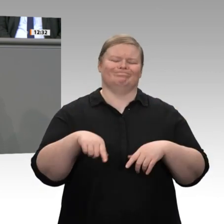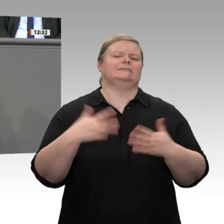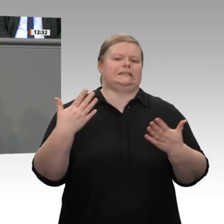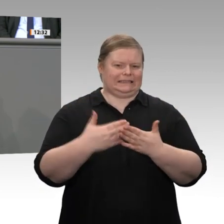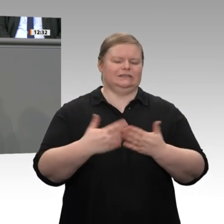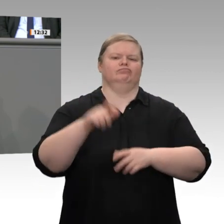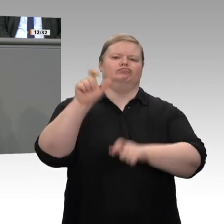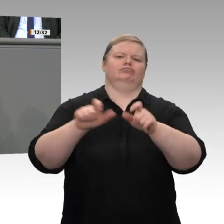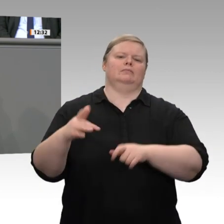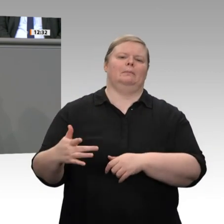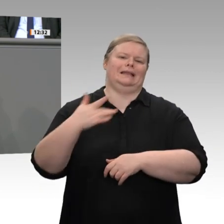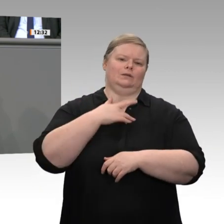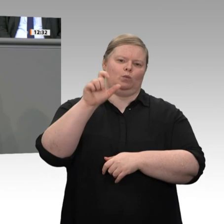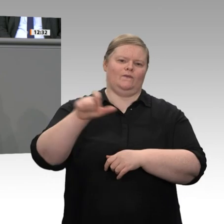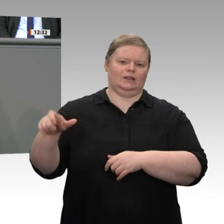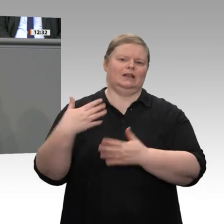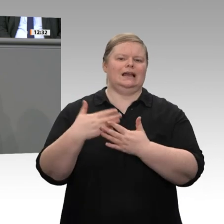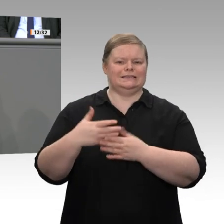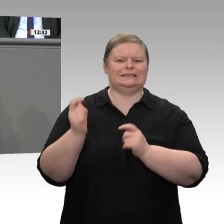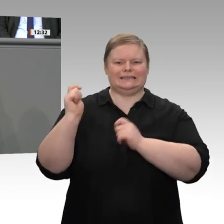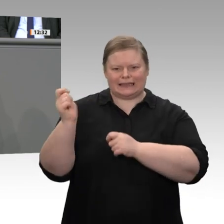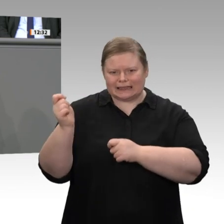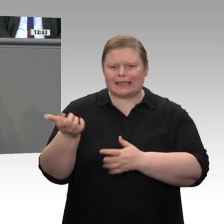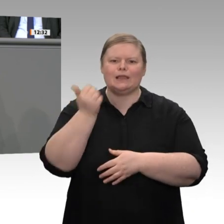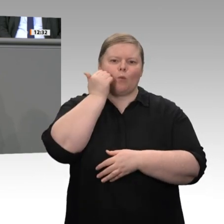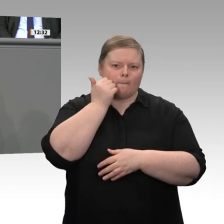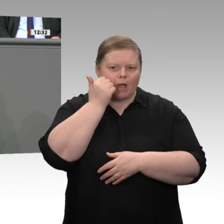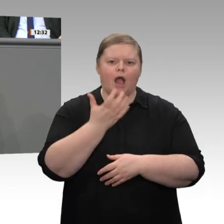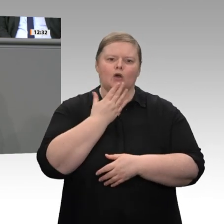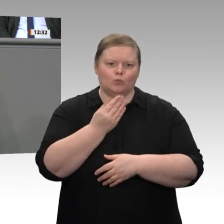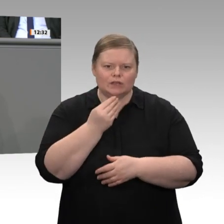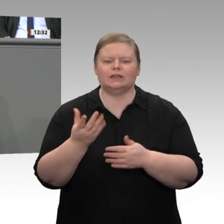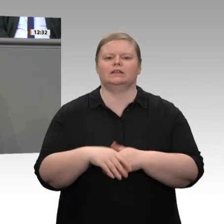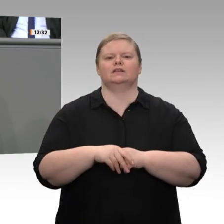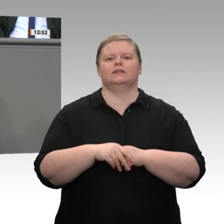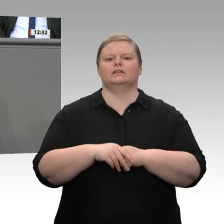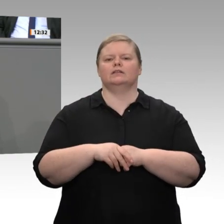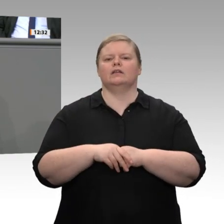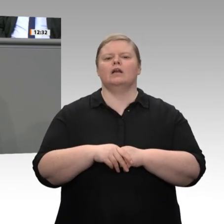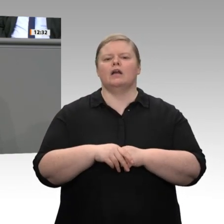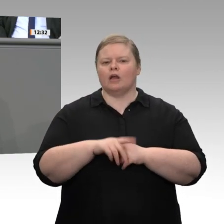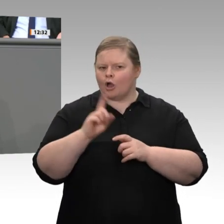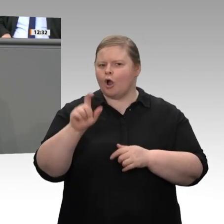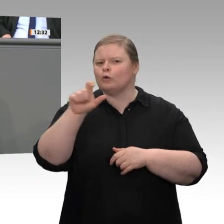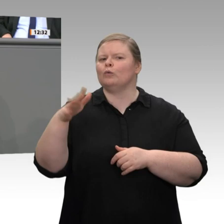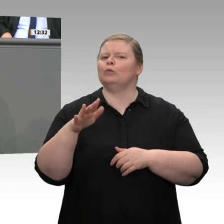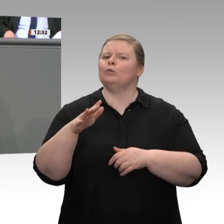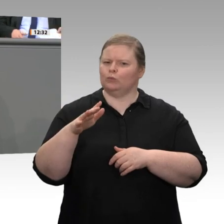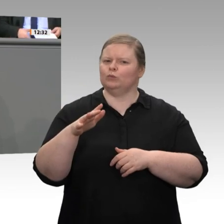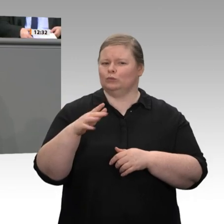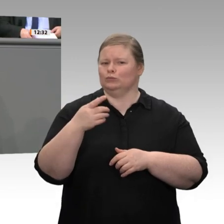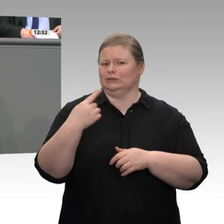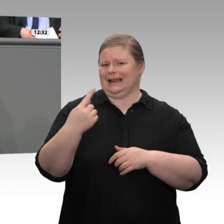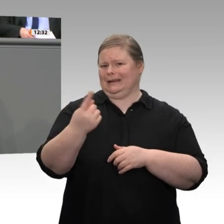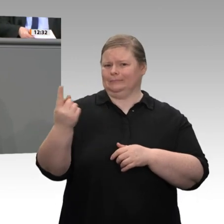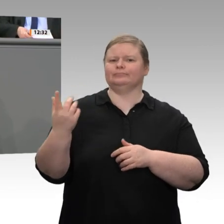vor allem Jüdinnen und Juden betroffen und ihre Nachfahren waren betroffen, Sinti und Roma und auch andere. Dass diese Nachfahren